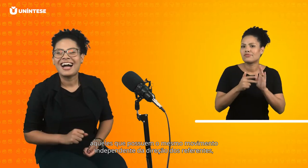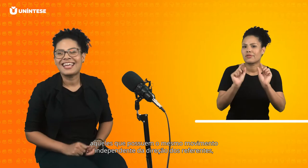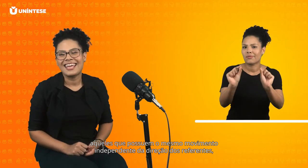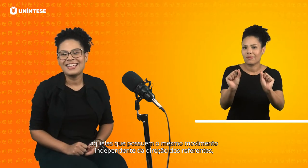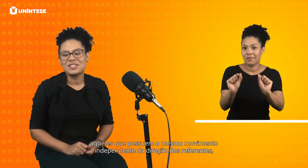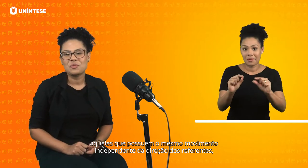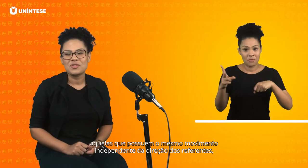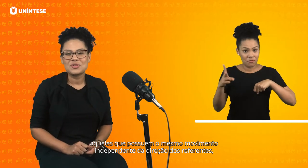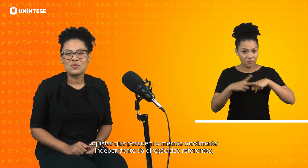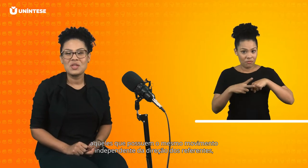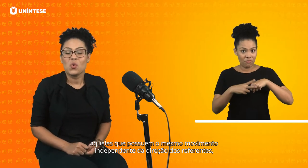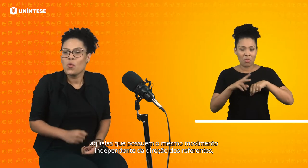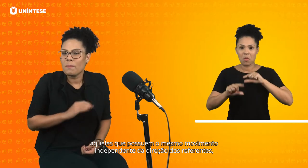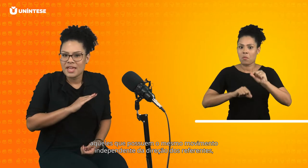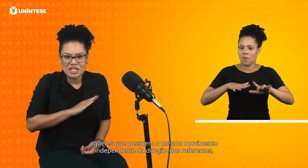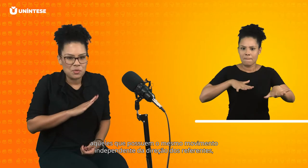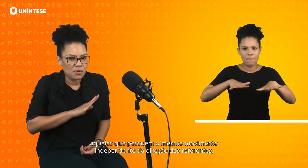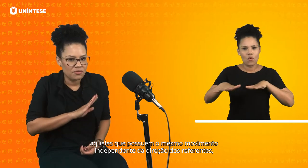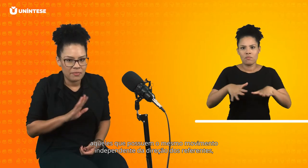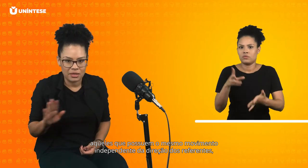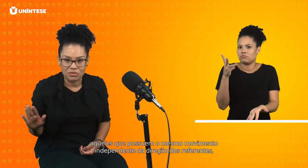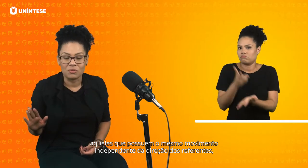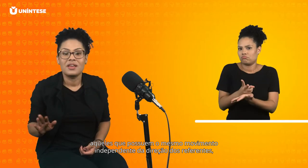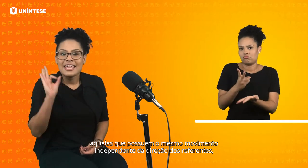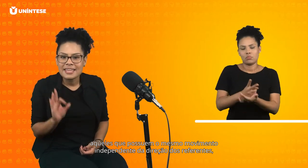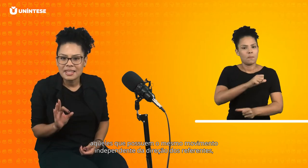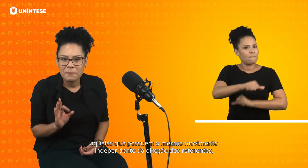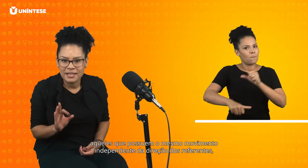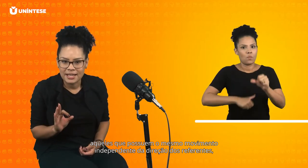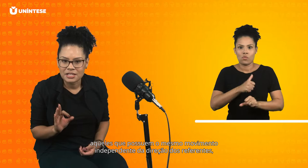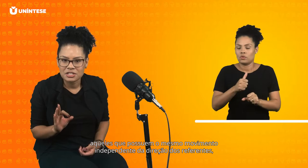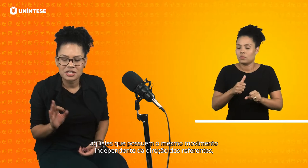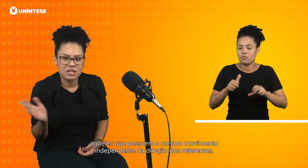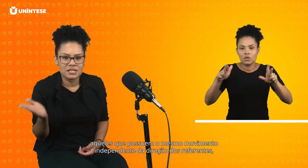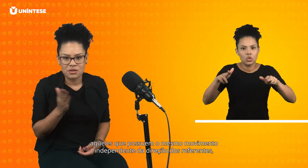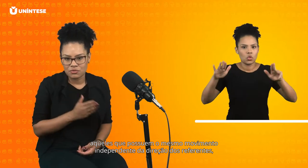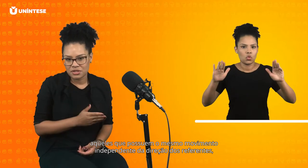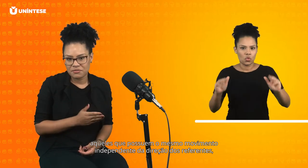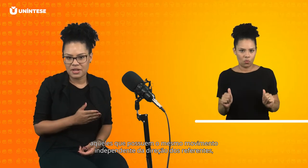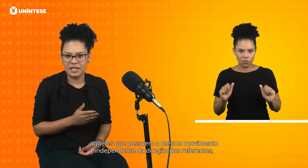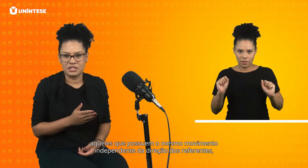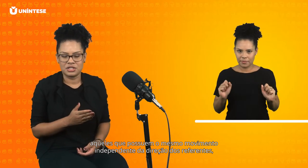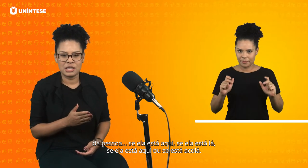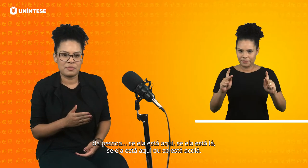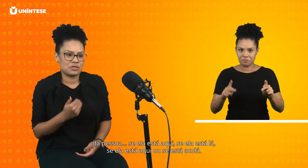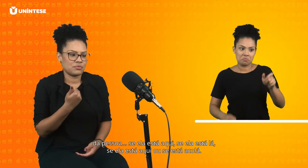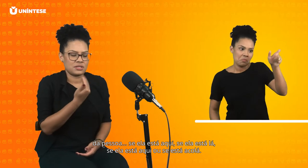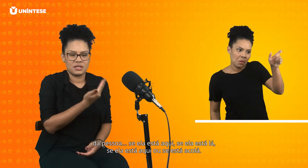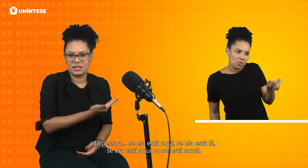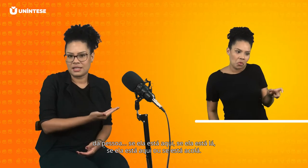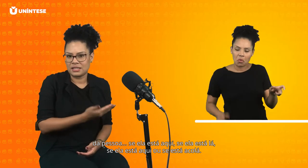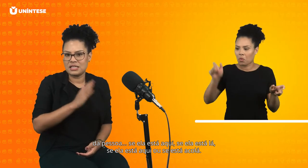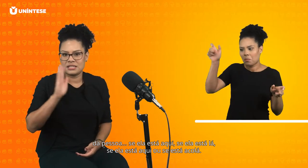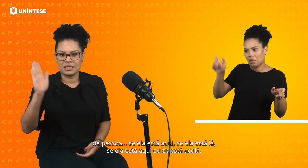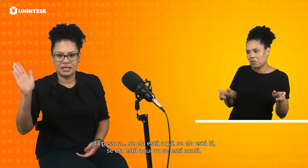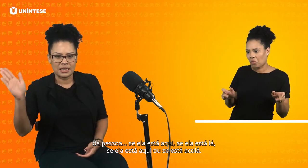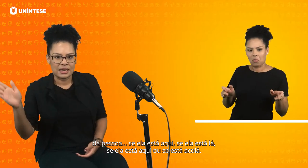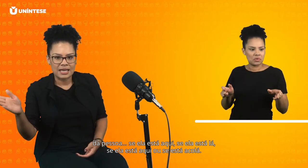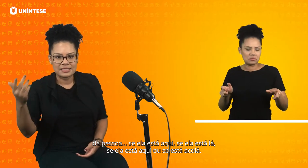aqueles que possuem o mesmo movimento, independente da direção dos referentes, da pessoa ser ela está aqui, se ela está lá, se